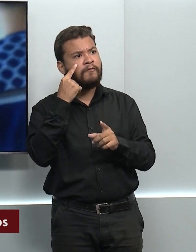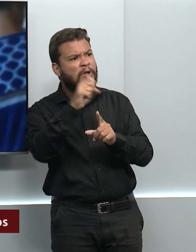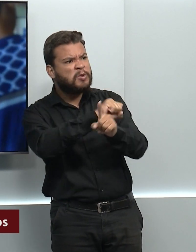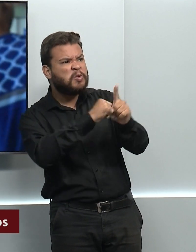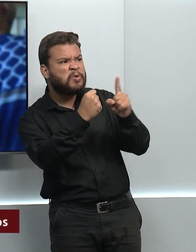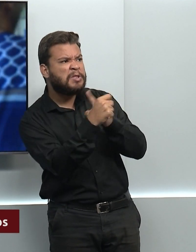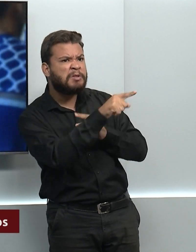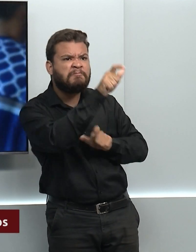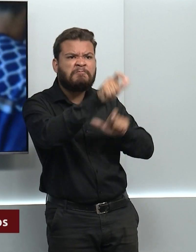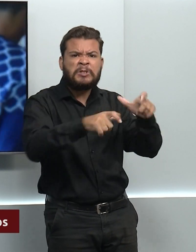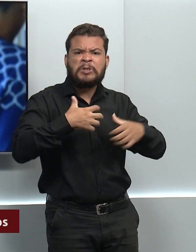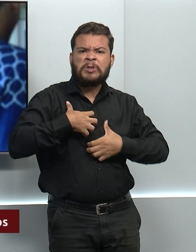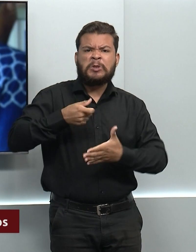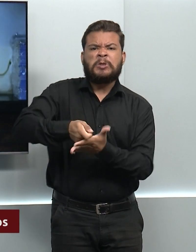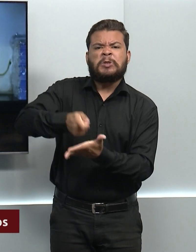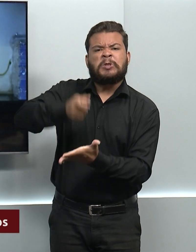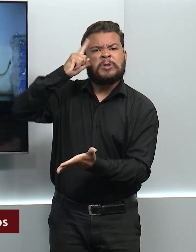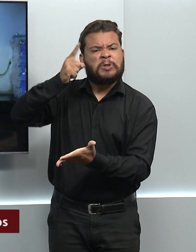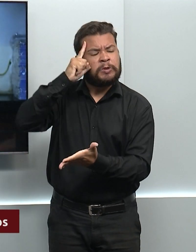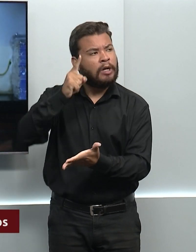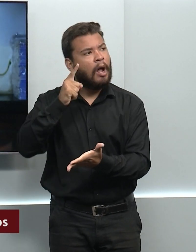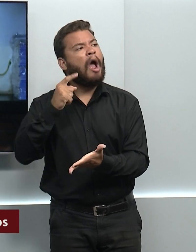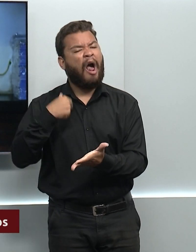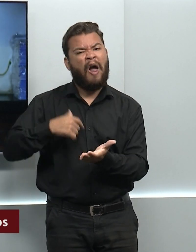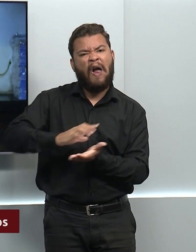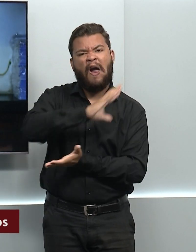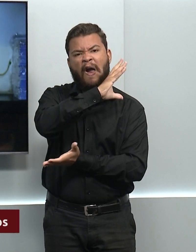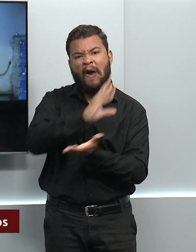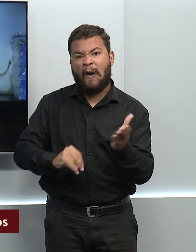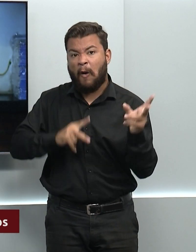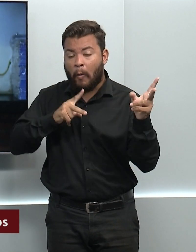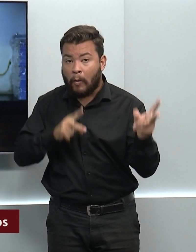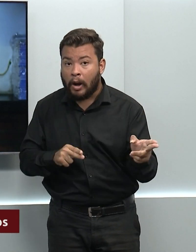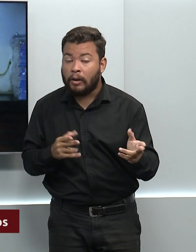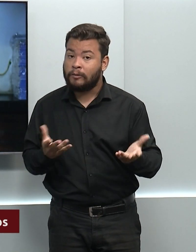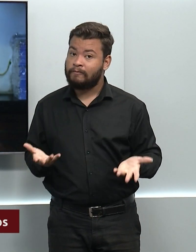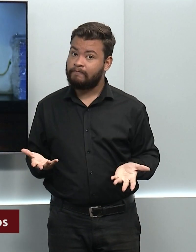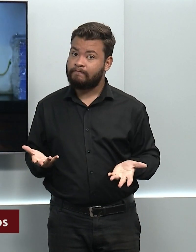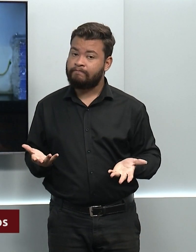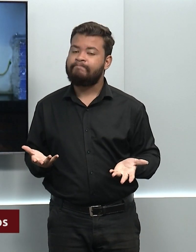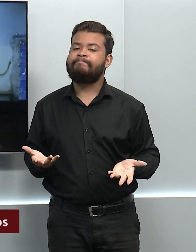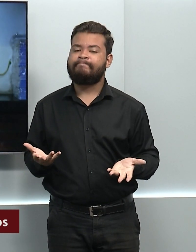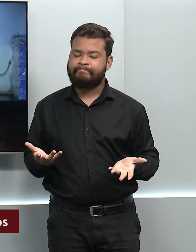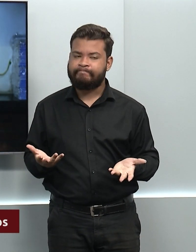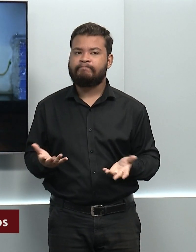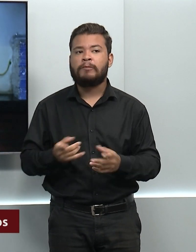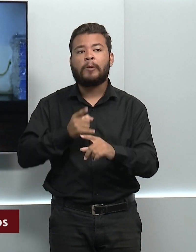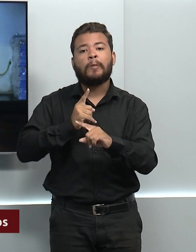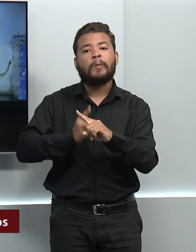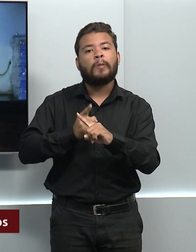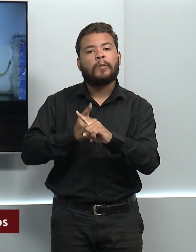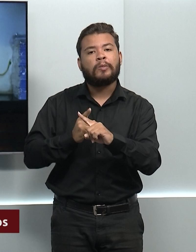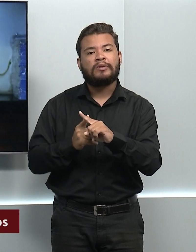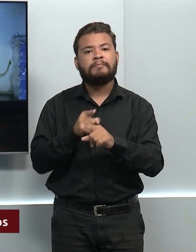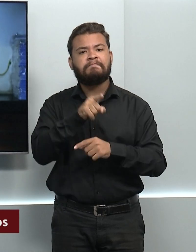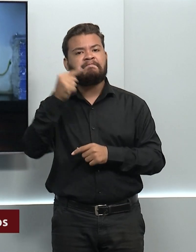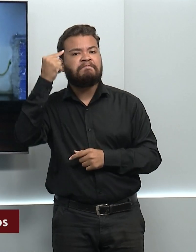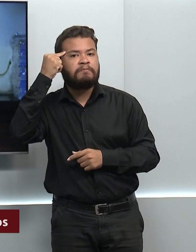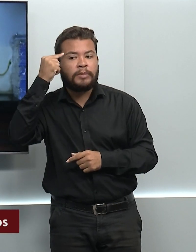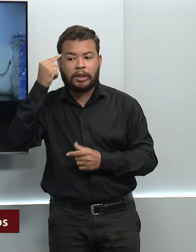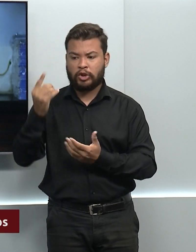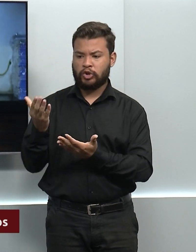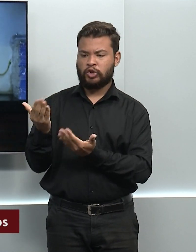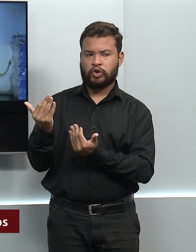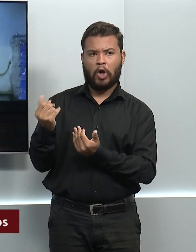sociedade, né? Enquanto o que é buscado deles é colocar um adolescente